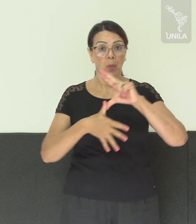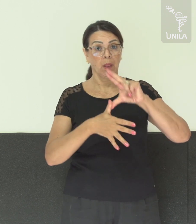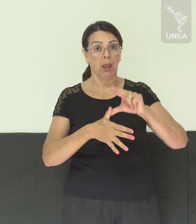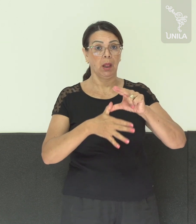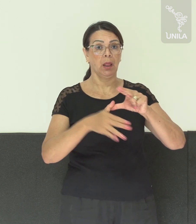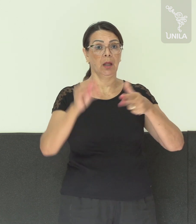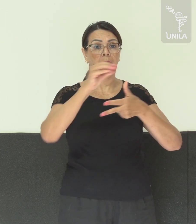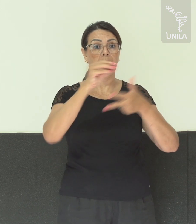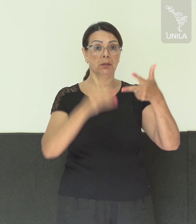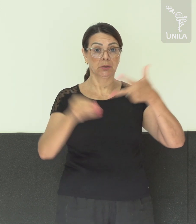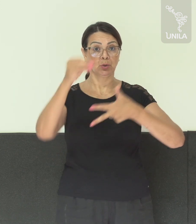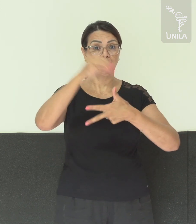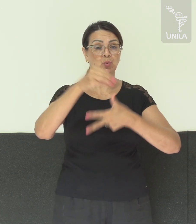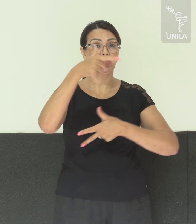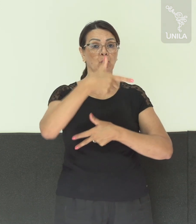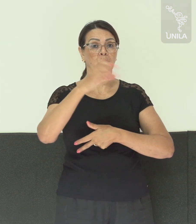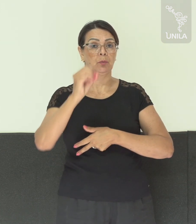UNILA/SISU 2023.